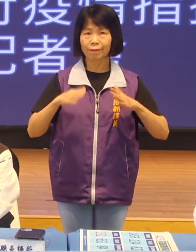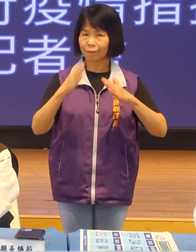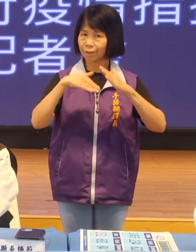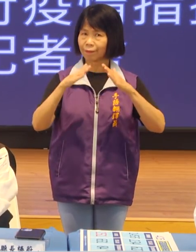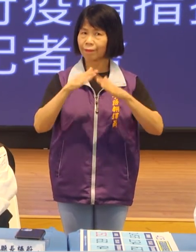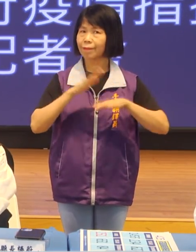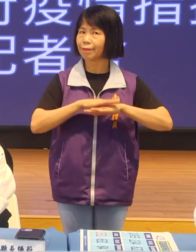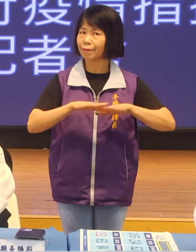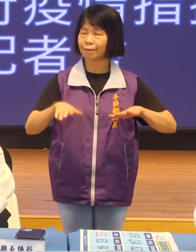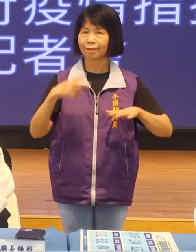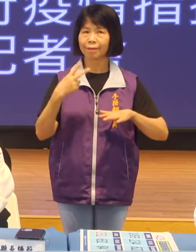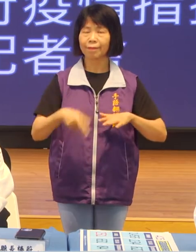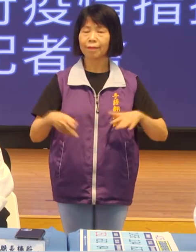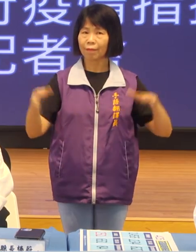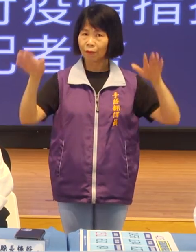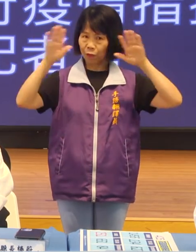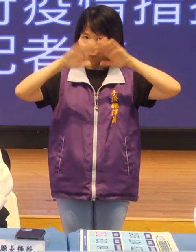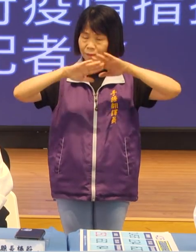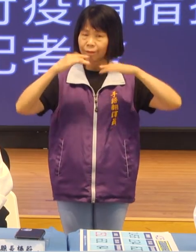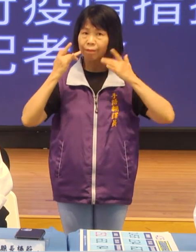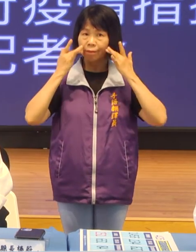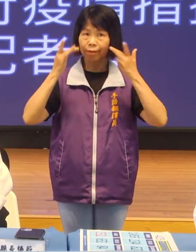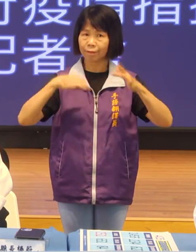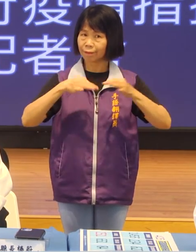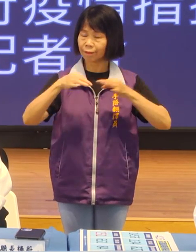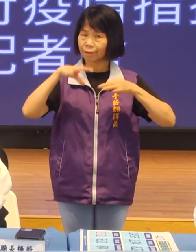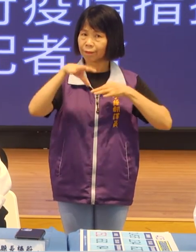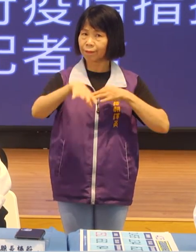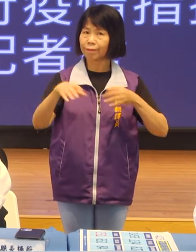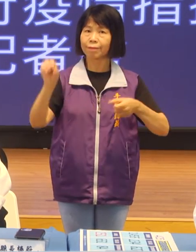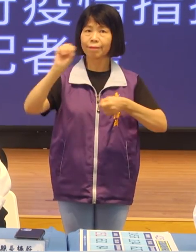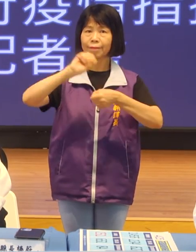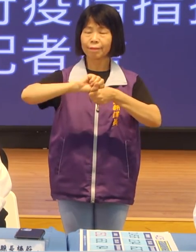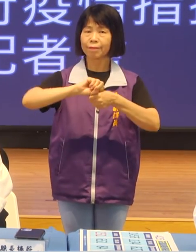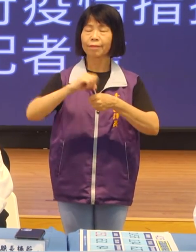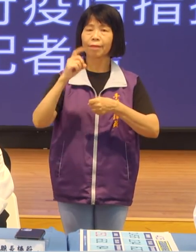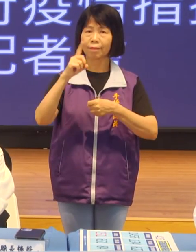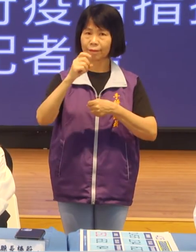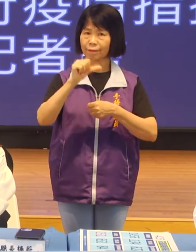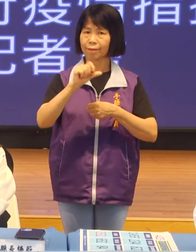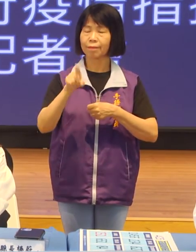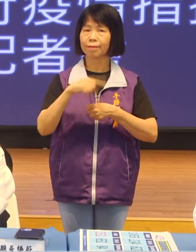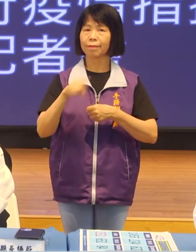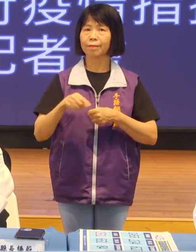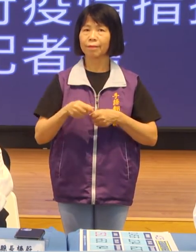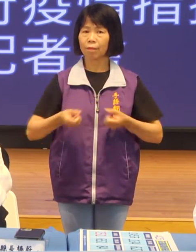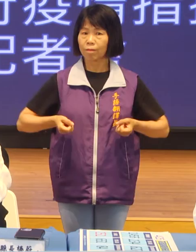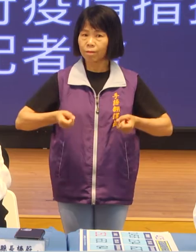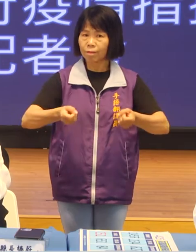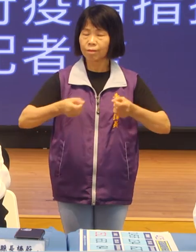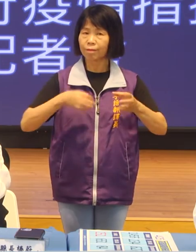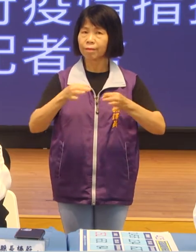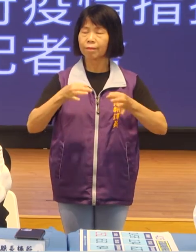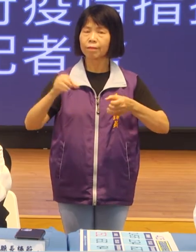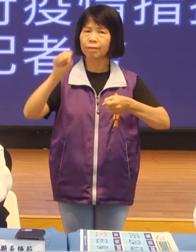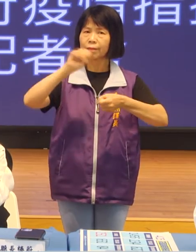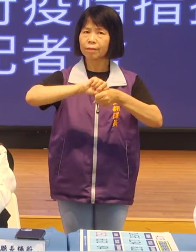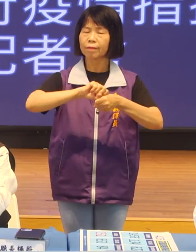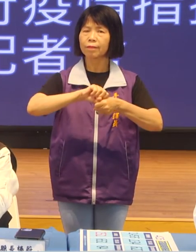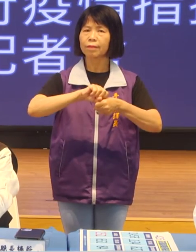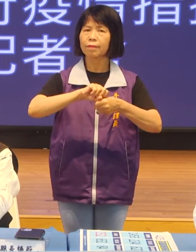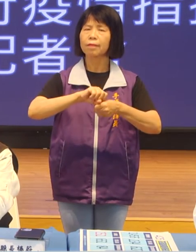我们的黄昏市场的部分增加了15位，那摊商的部分增加的比较少，大概都